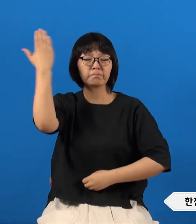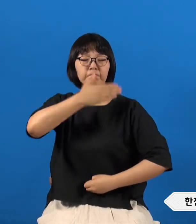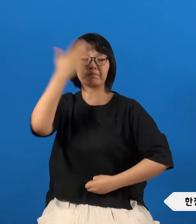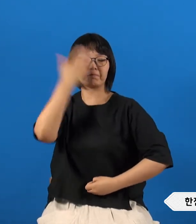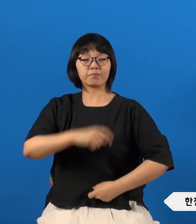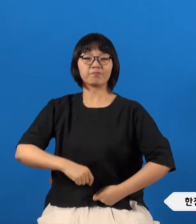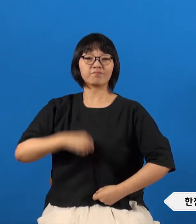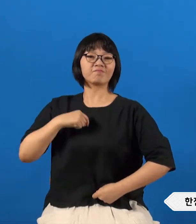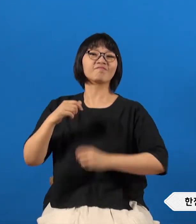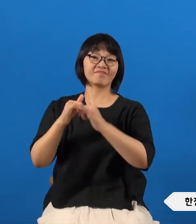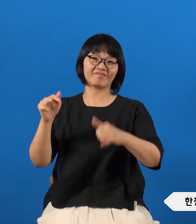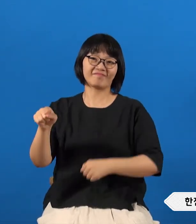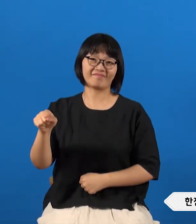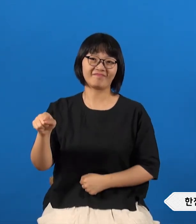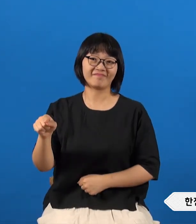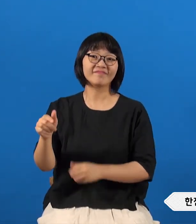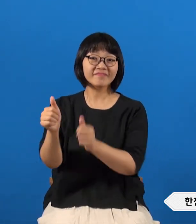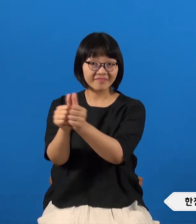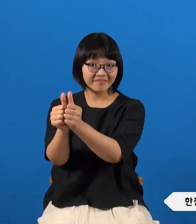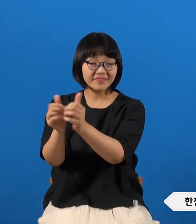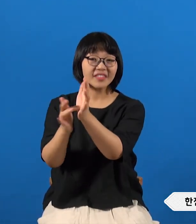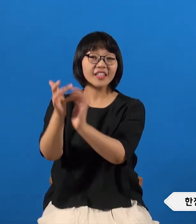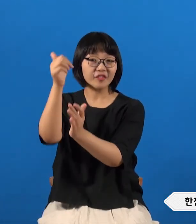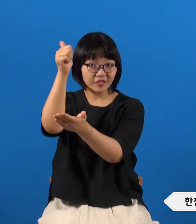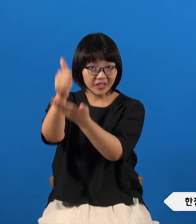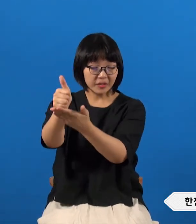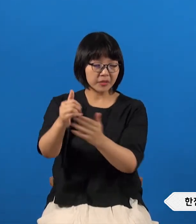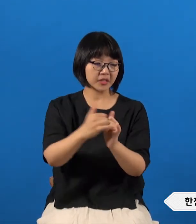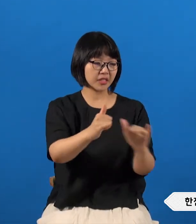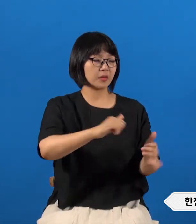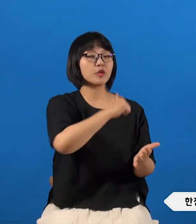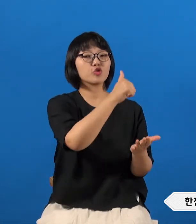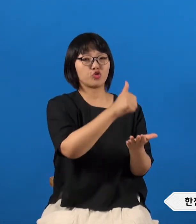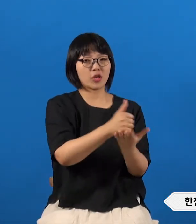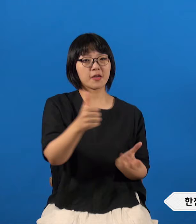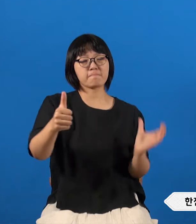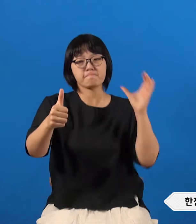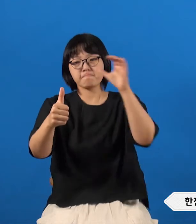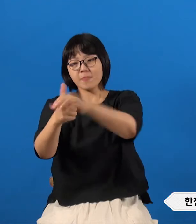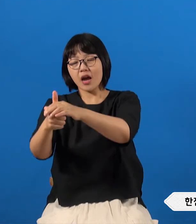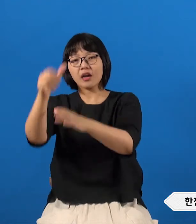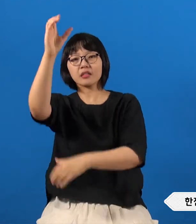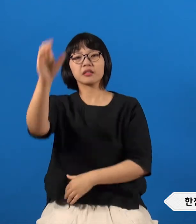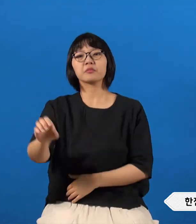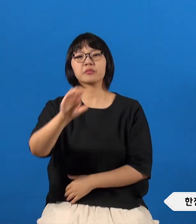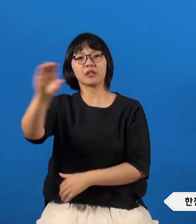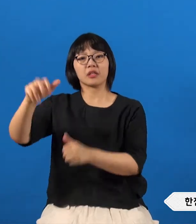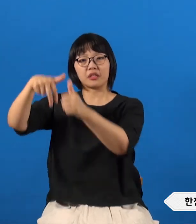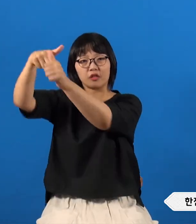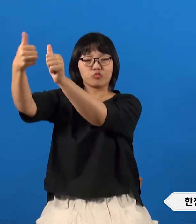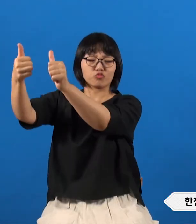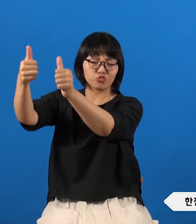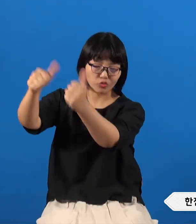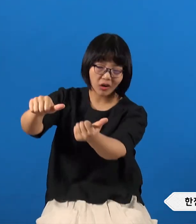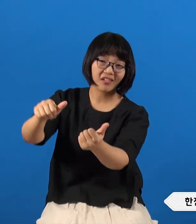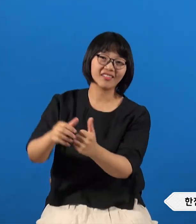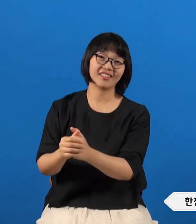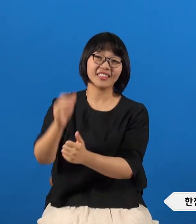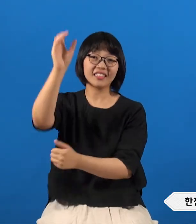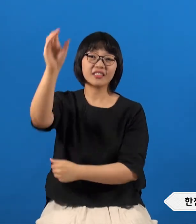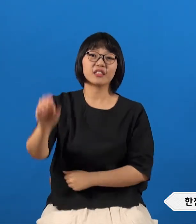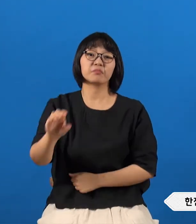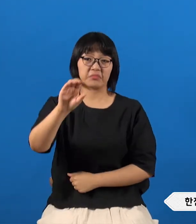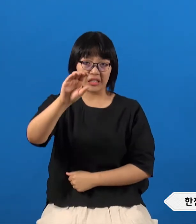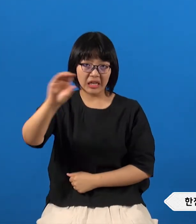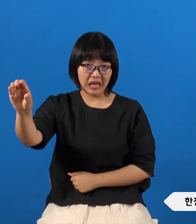분이십니다. 그 예수님이 우리의 죄를 짊어지고 십자가에서 돌아가셨습니다. 십자가에서 우리가